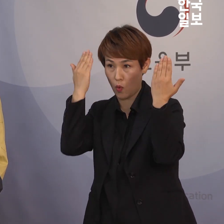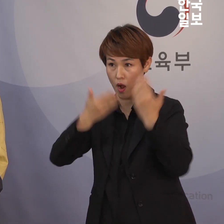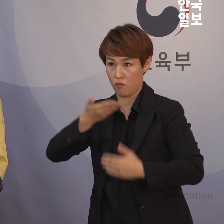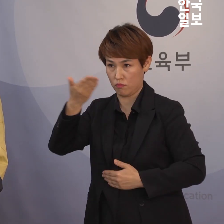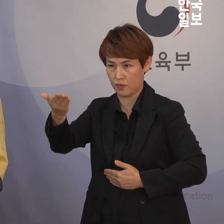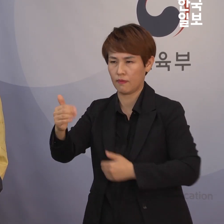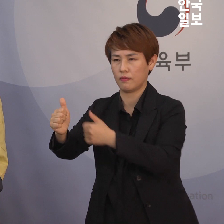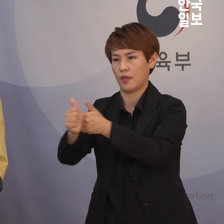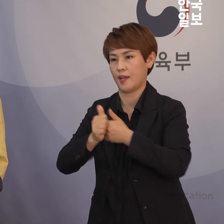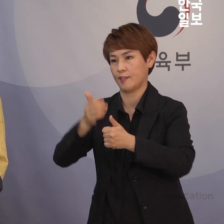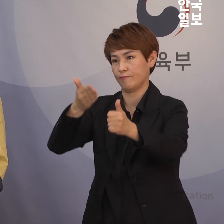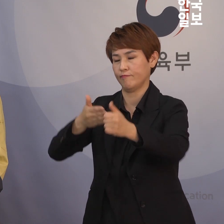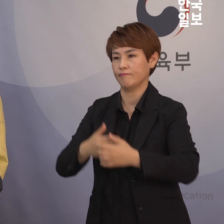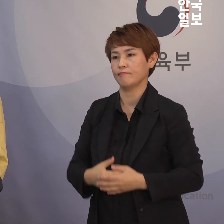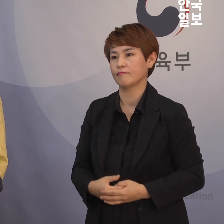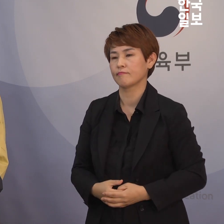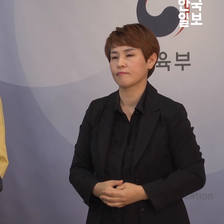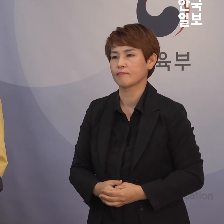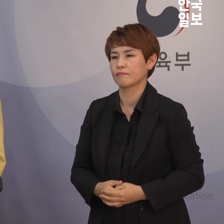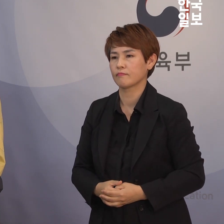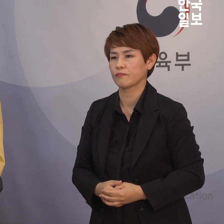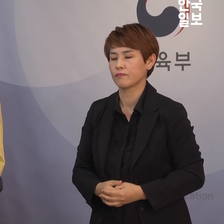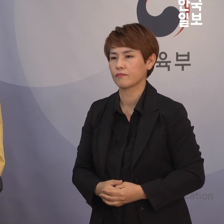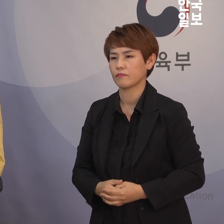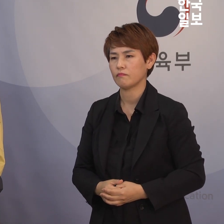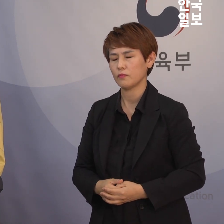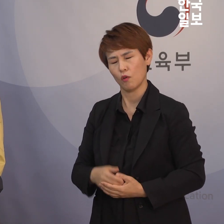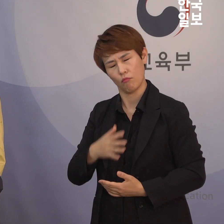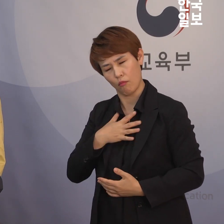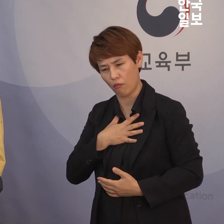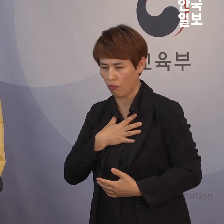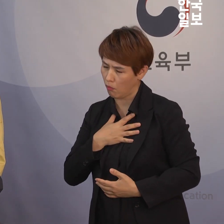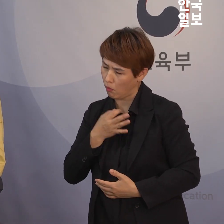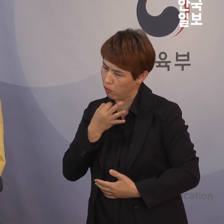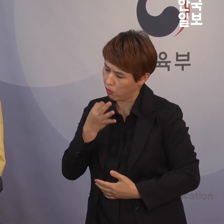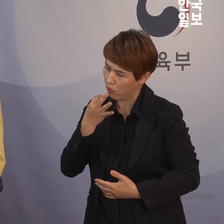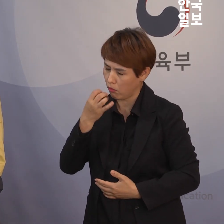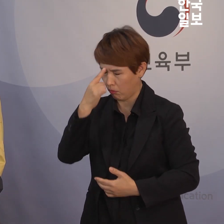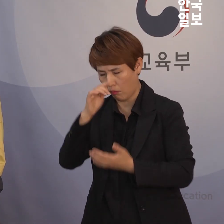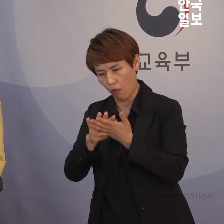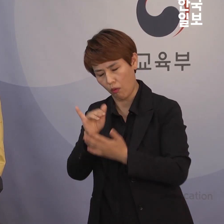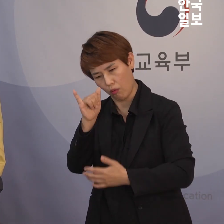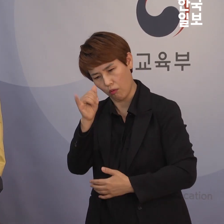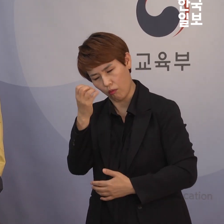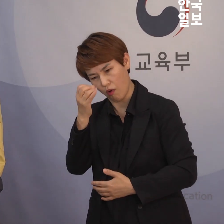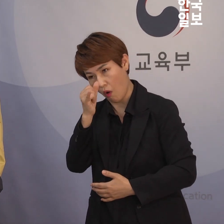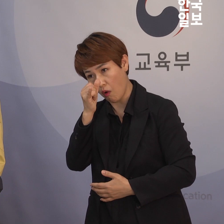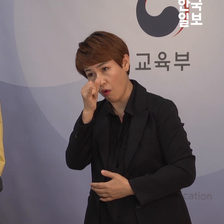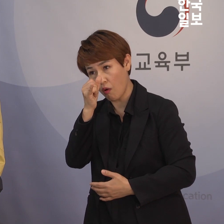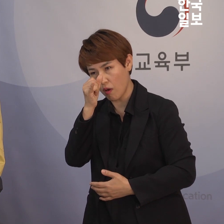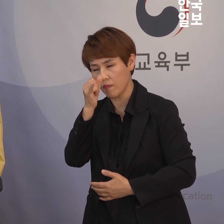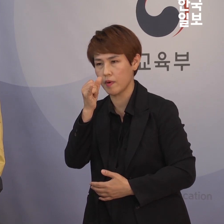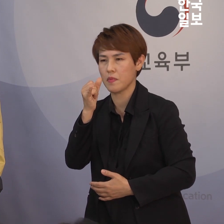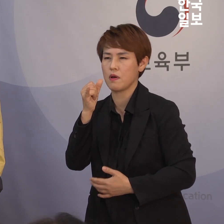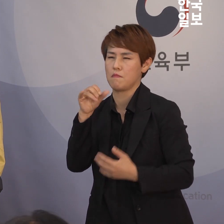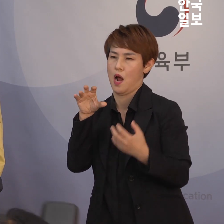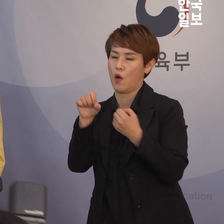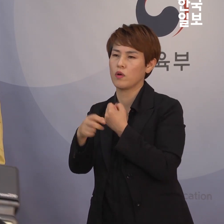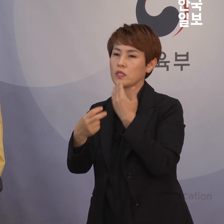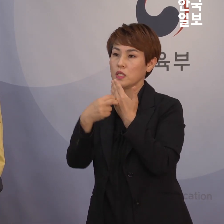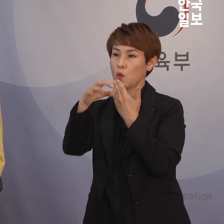따라주시길 부탁드립니다. 조금이라도 의심 증상이 있는 학생과 교직원은 바로